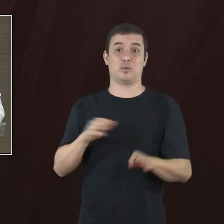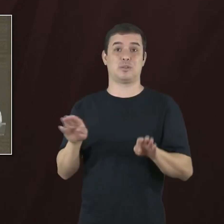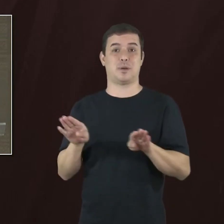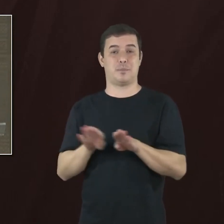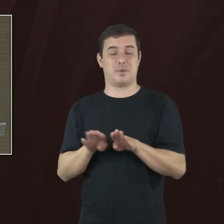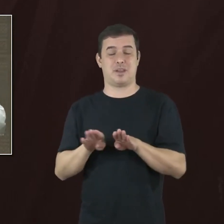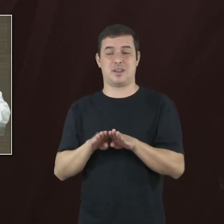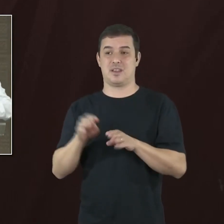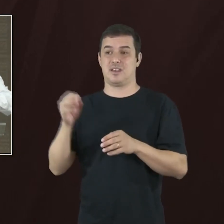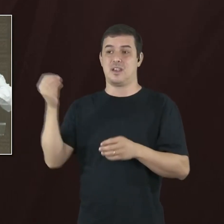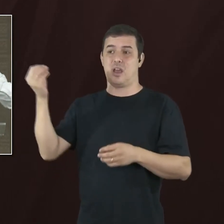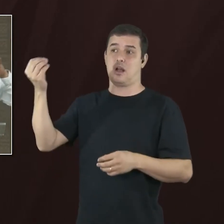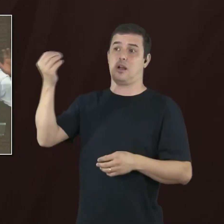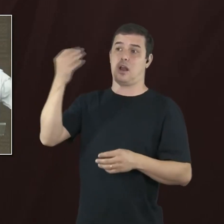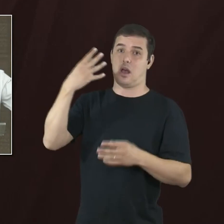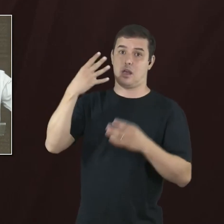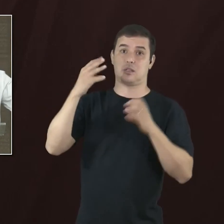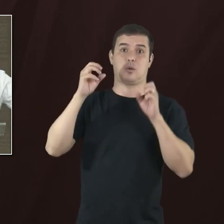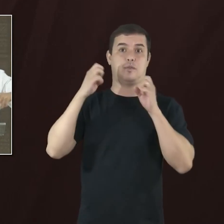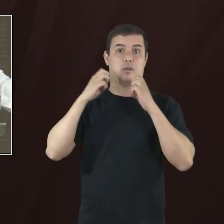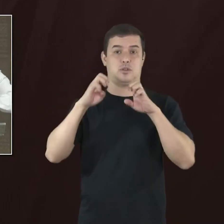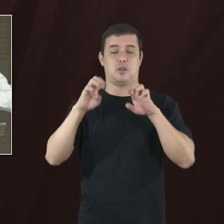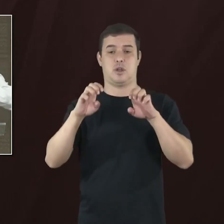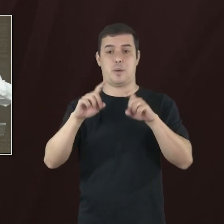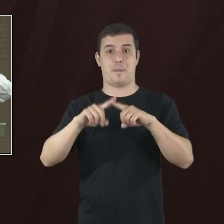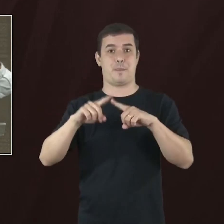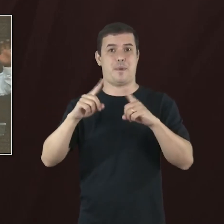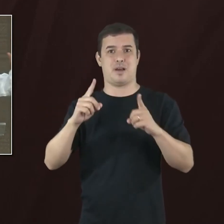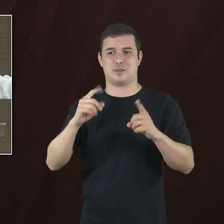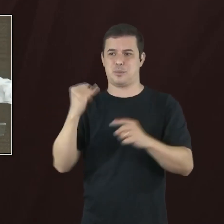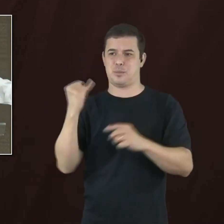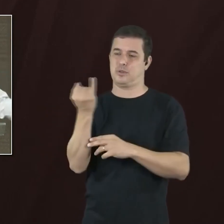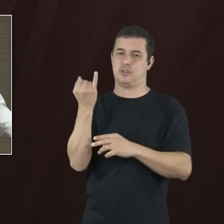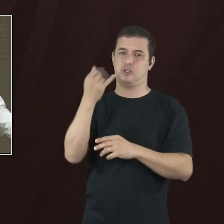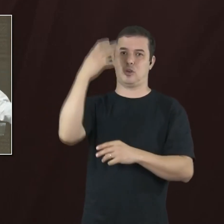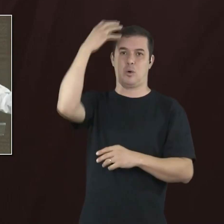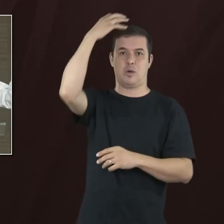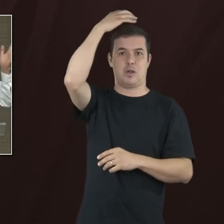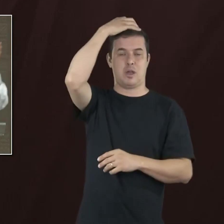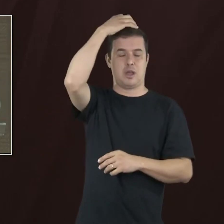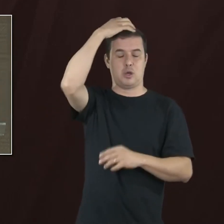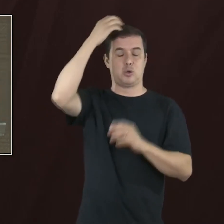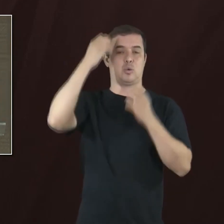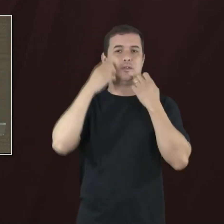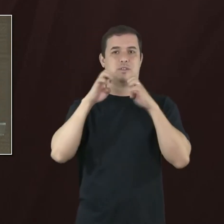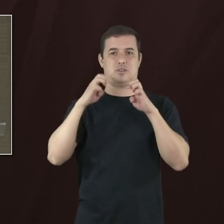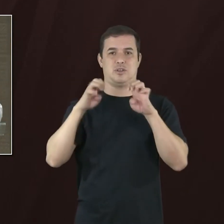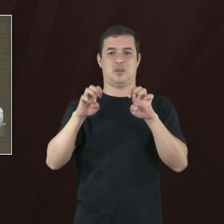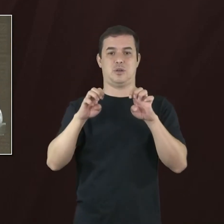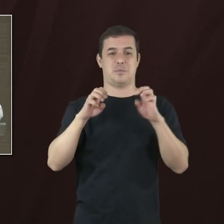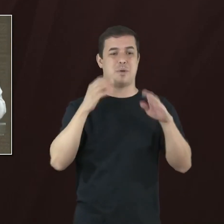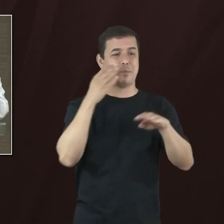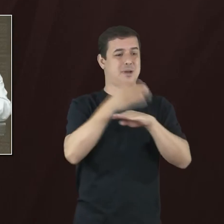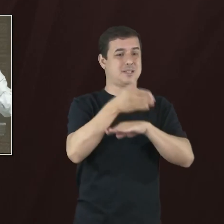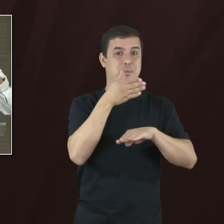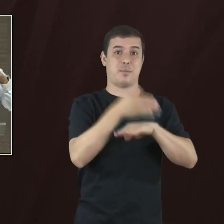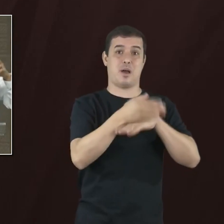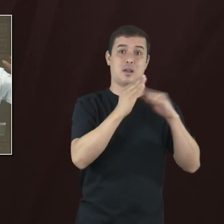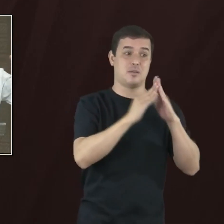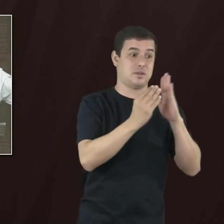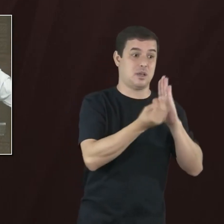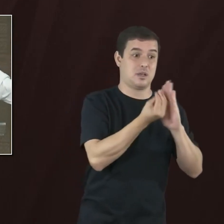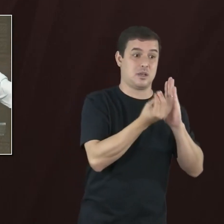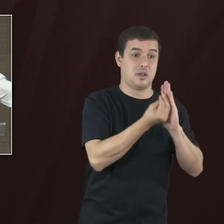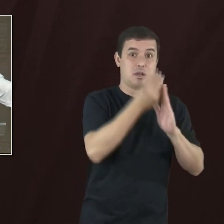Evangelho da graça, mas o Evangelho do reino, levar muitas pessoas a participarem da vida da igreja. Vamos preparar